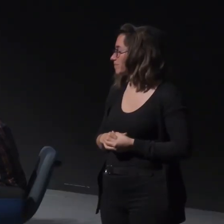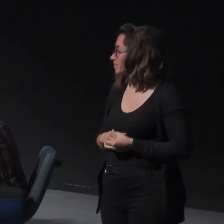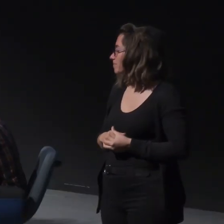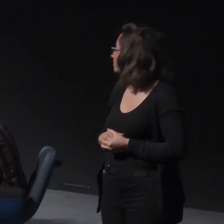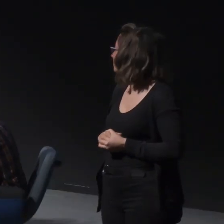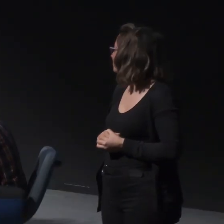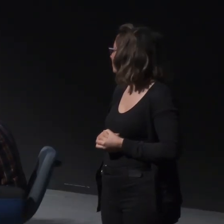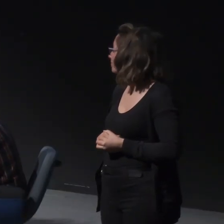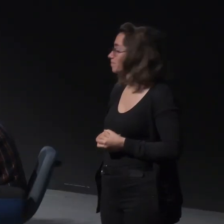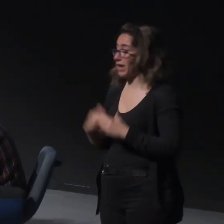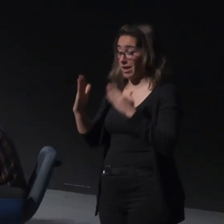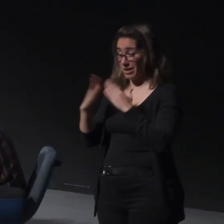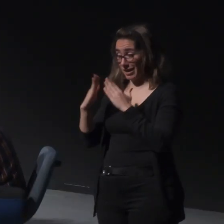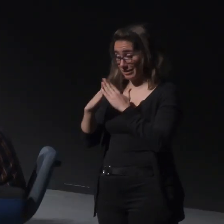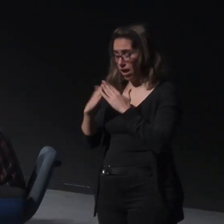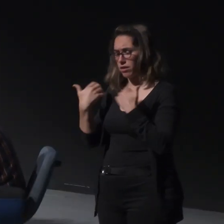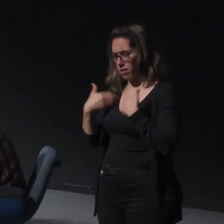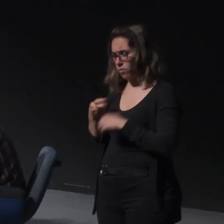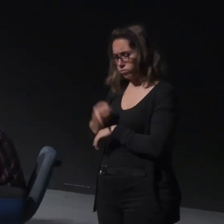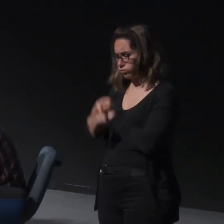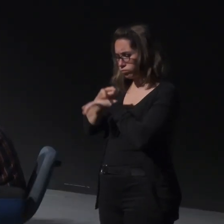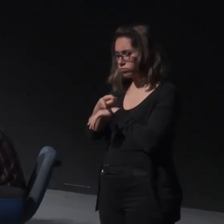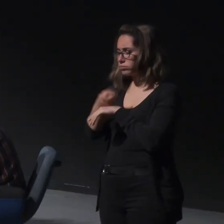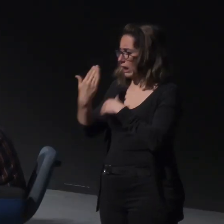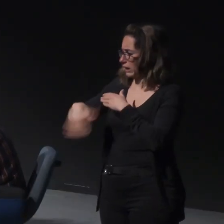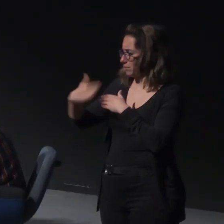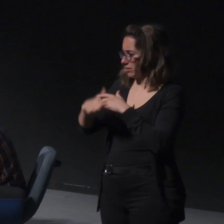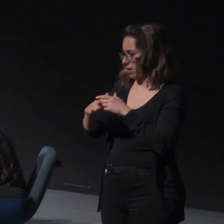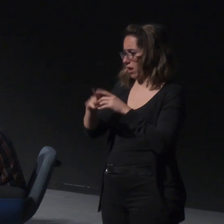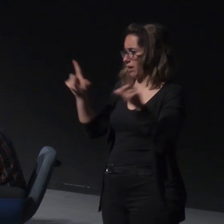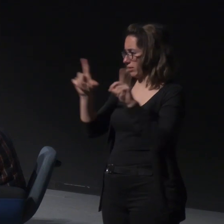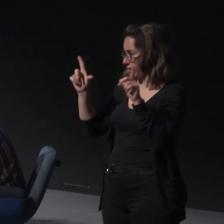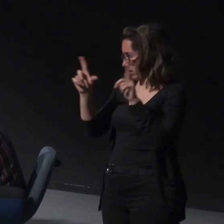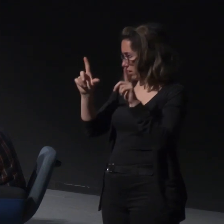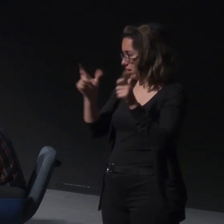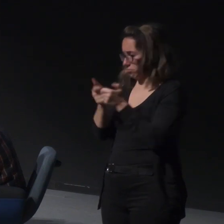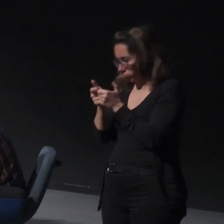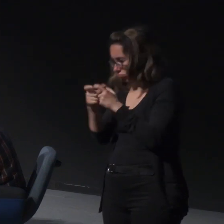En casa hemos restringido las pantallas porque estamos en proceso de